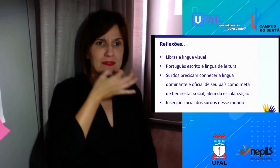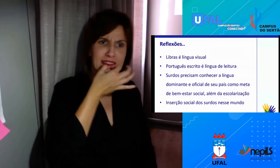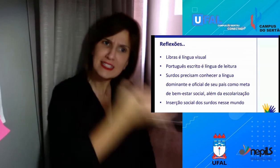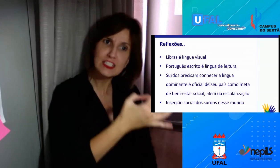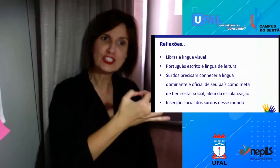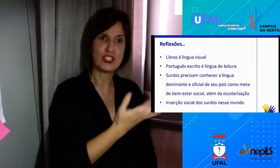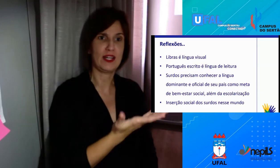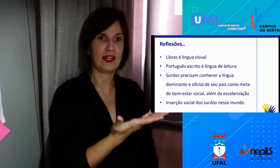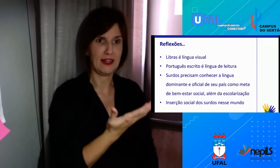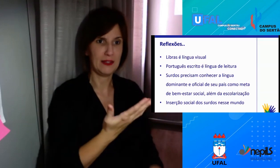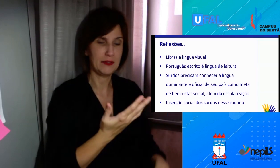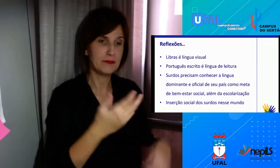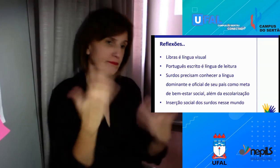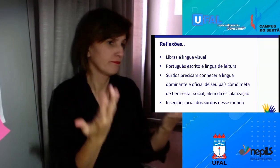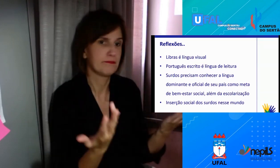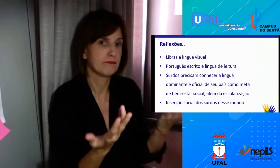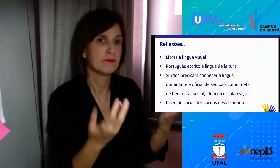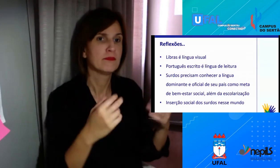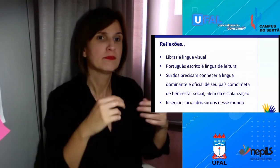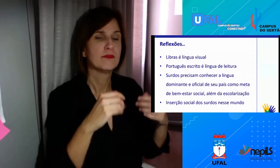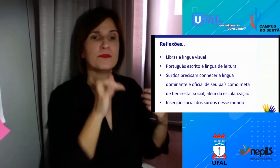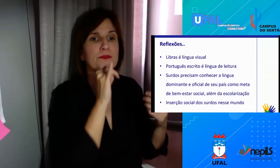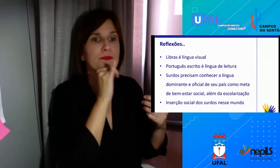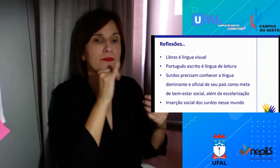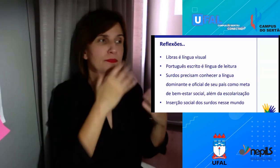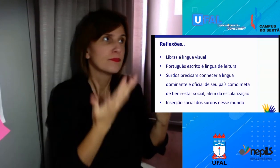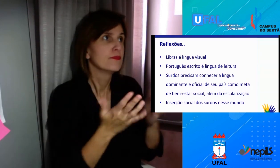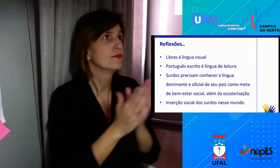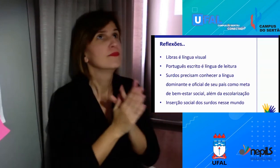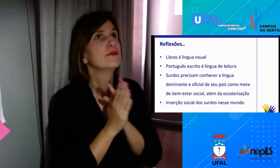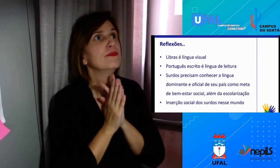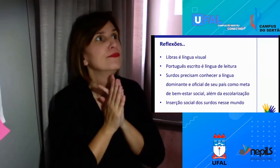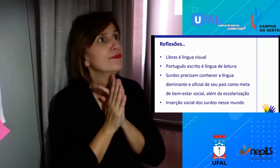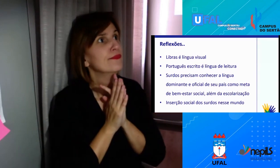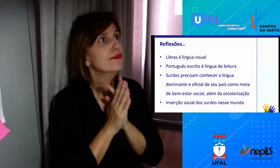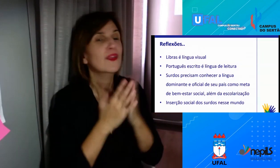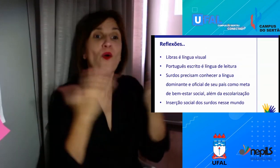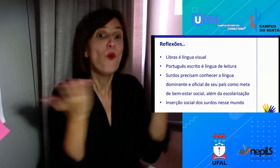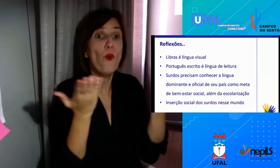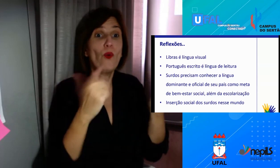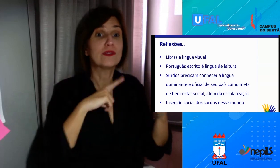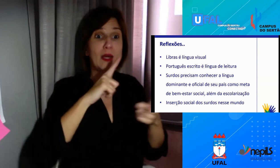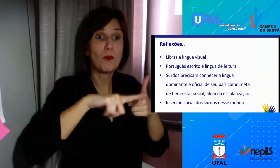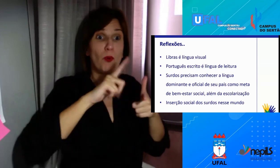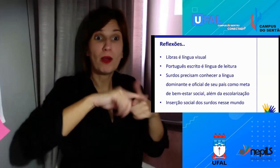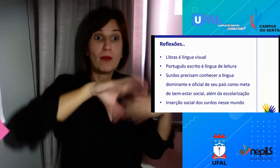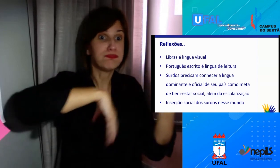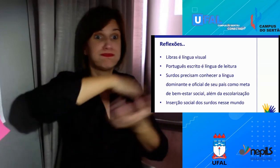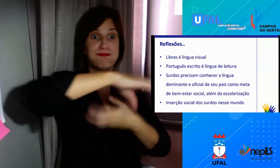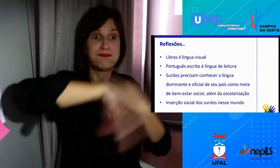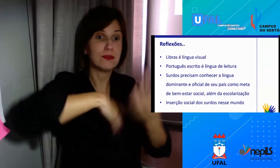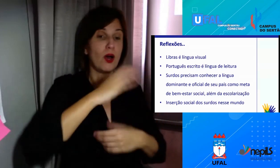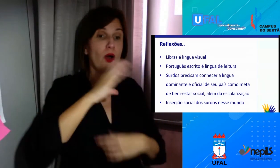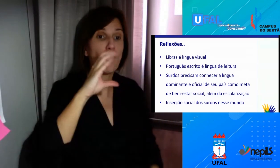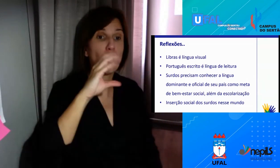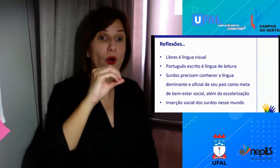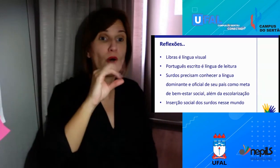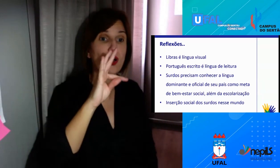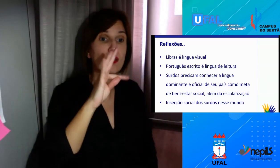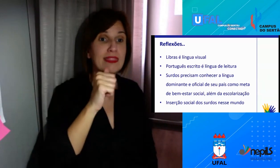de sinais, e a língua portuguesa como uma modalidade de escrita. Bem, um outro ponto é